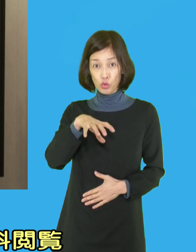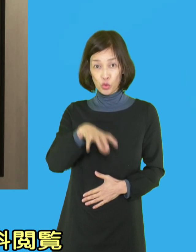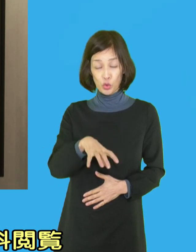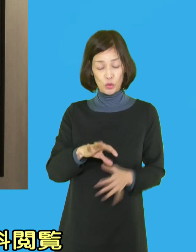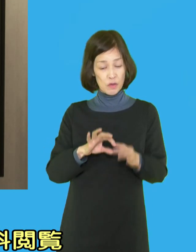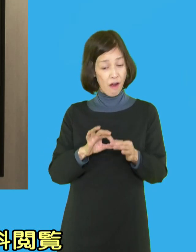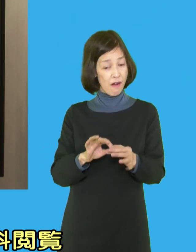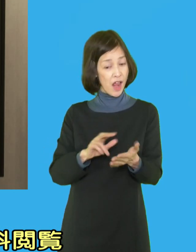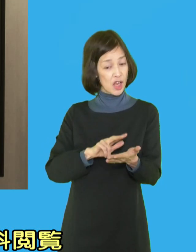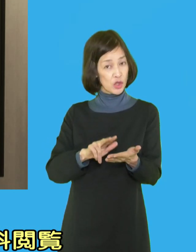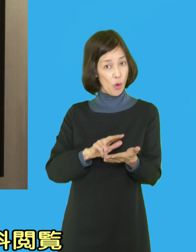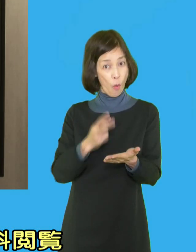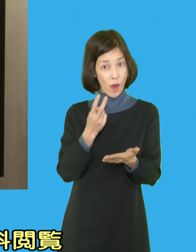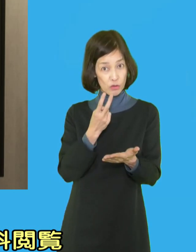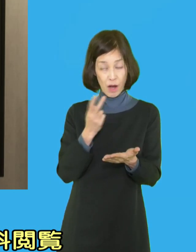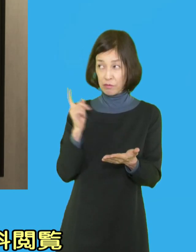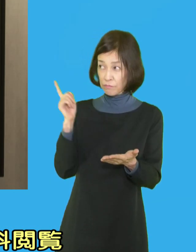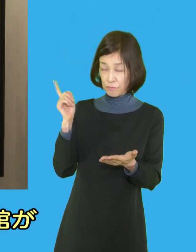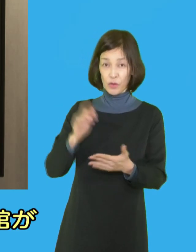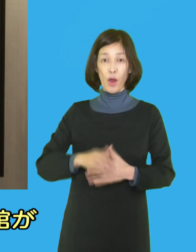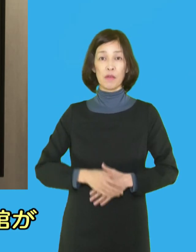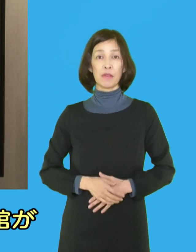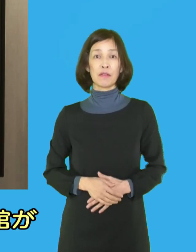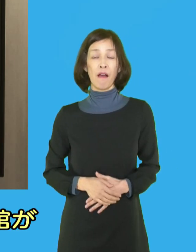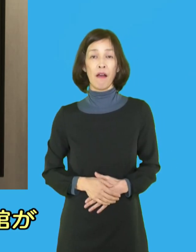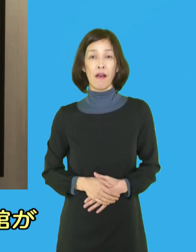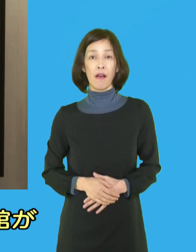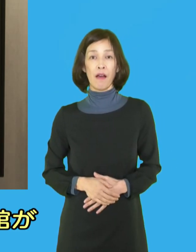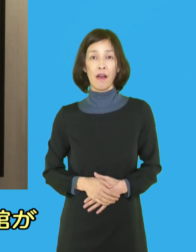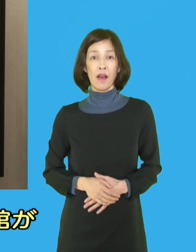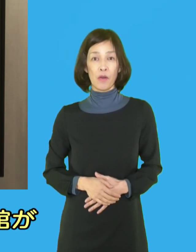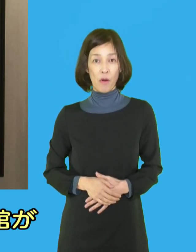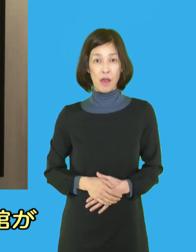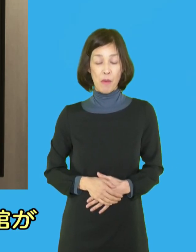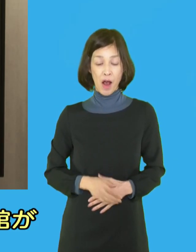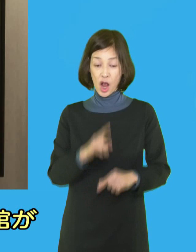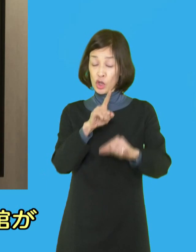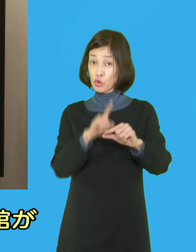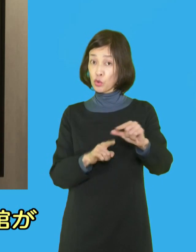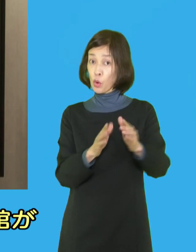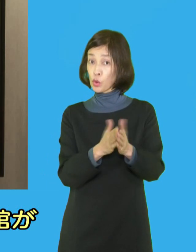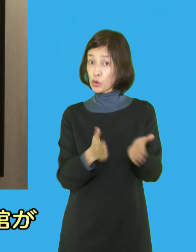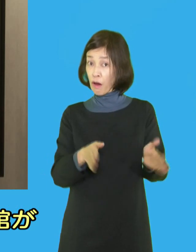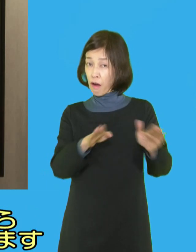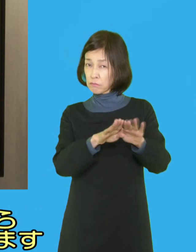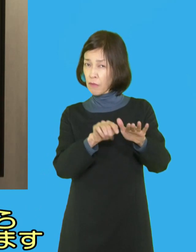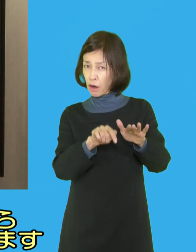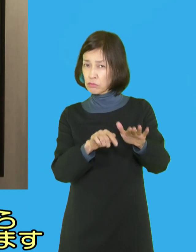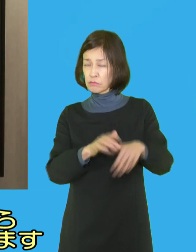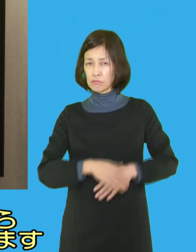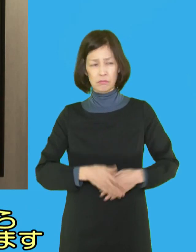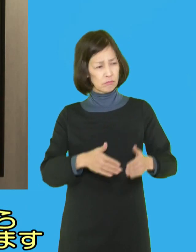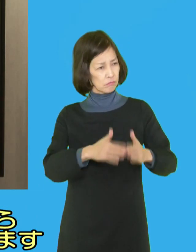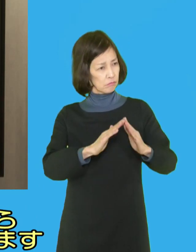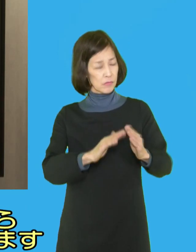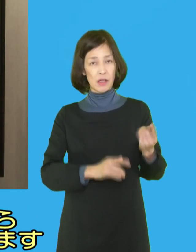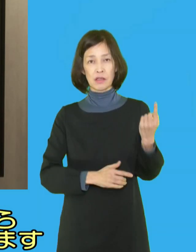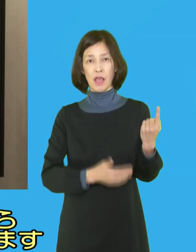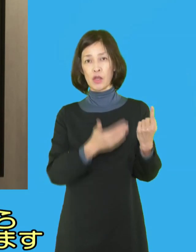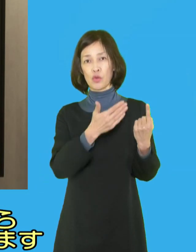群の関連資料の閲覧とありますが、これは今中央図書館がありまして、中央図書館が